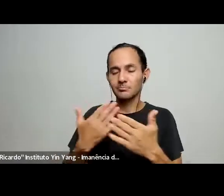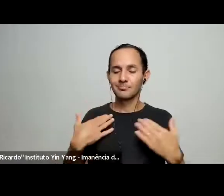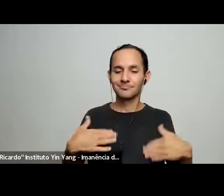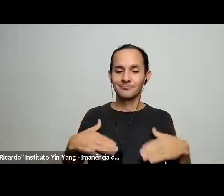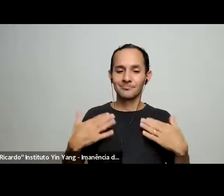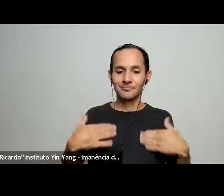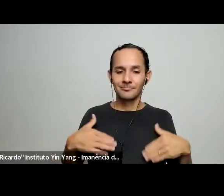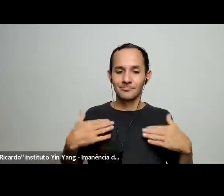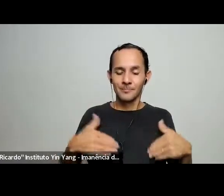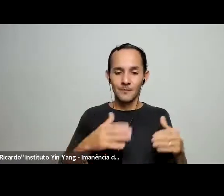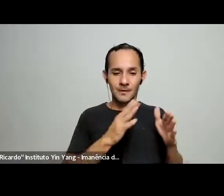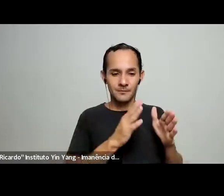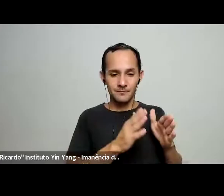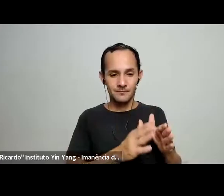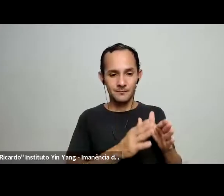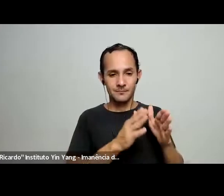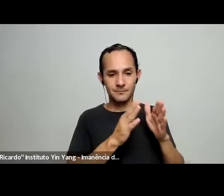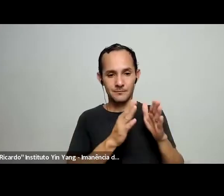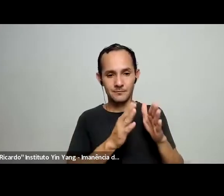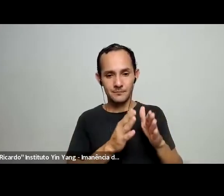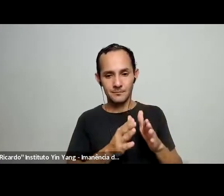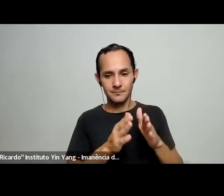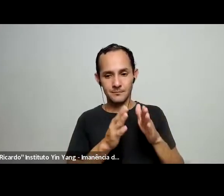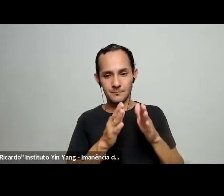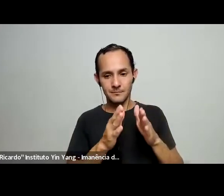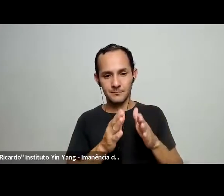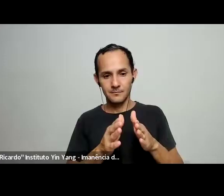por etapa, premissa por premissa, né? Então,